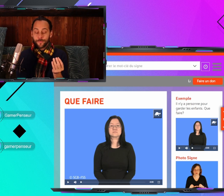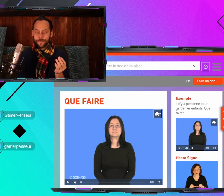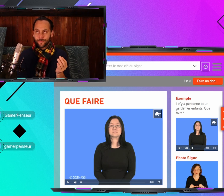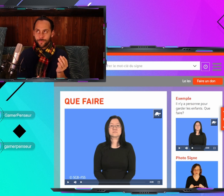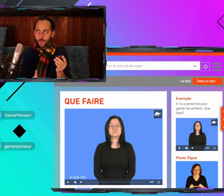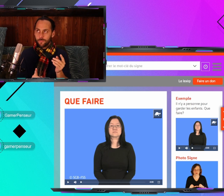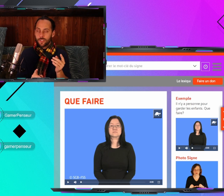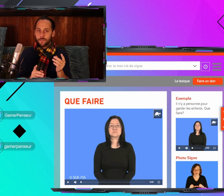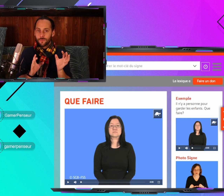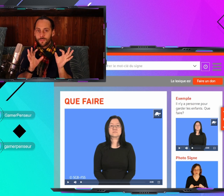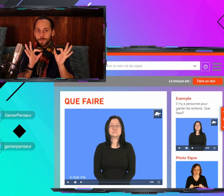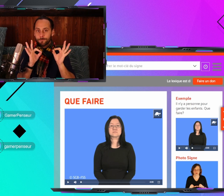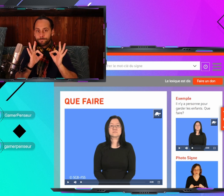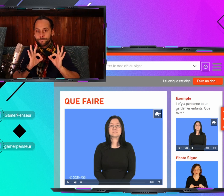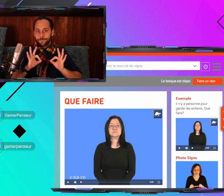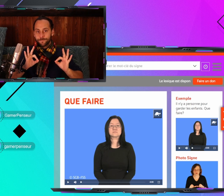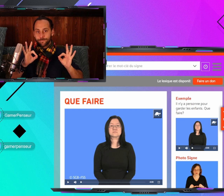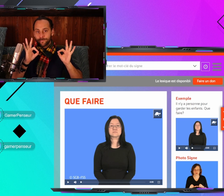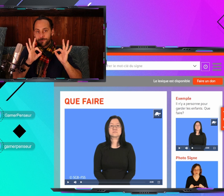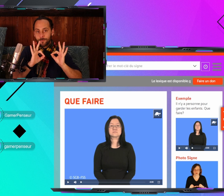Personne. On l'avait déjà vu aussi.